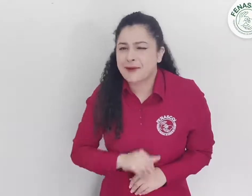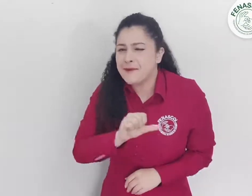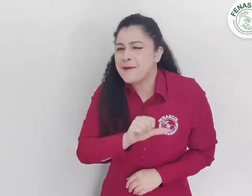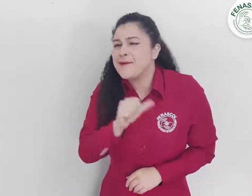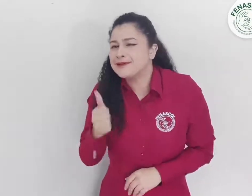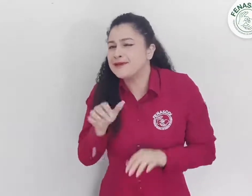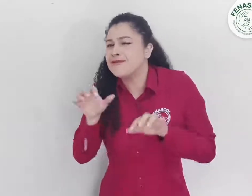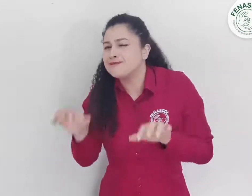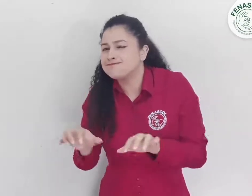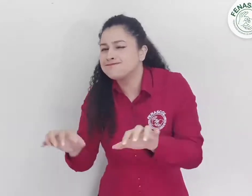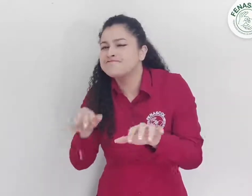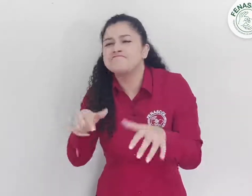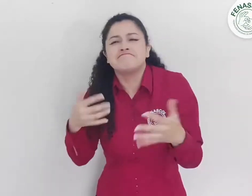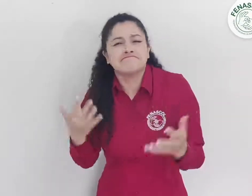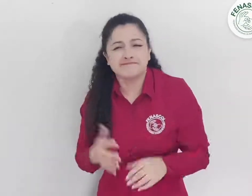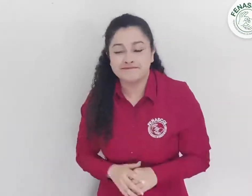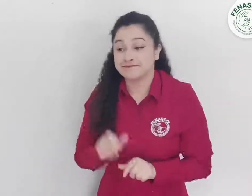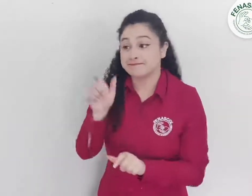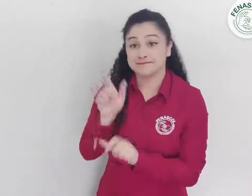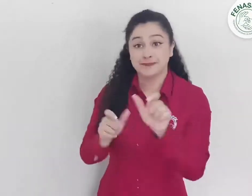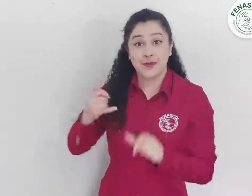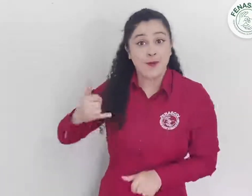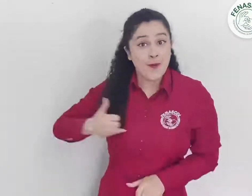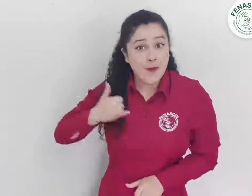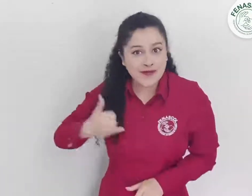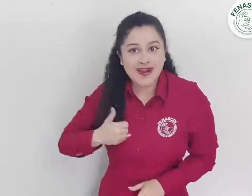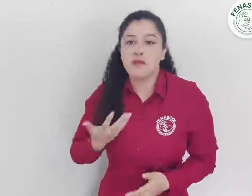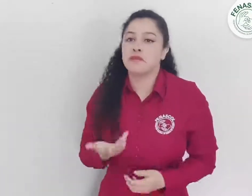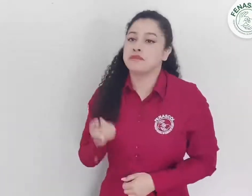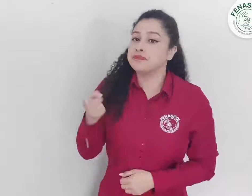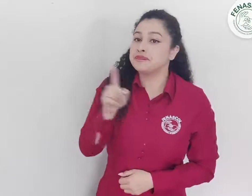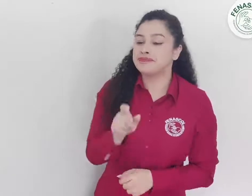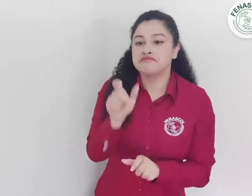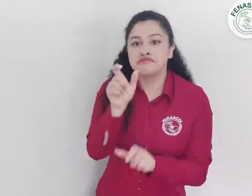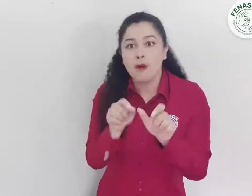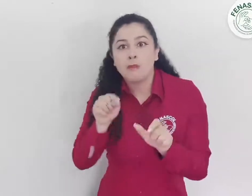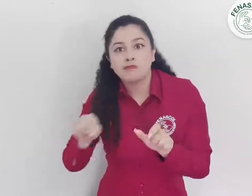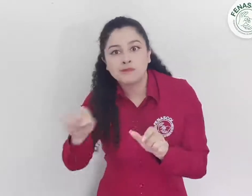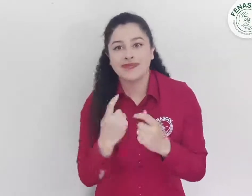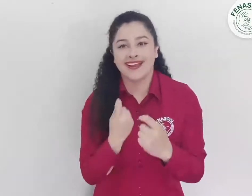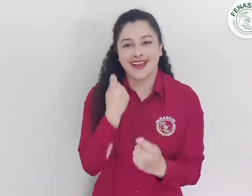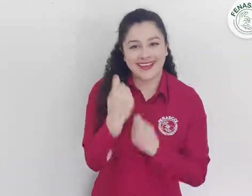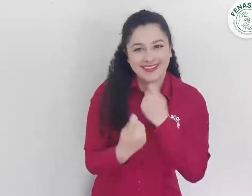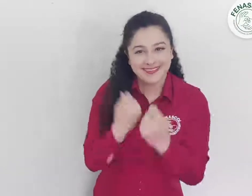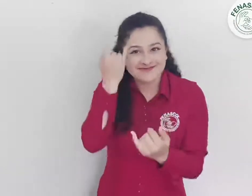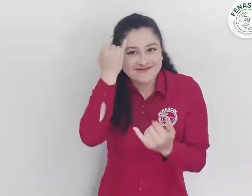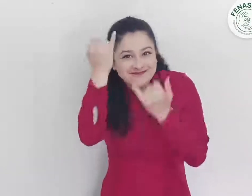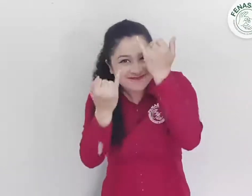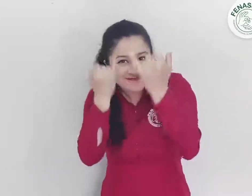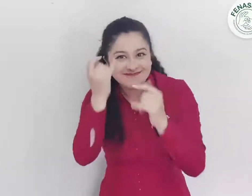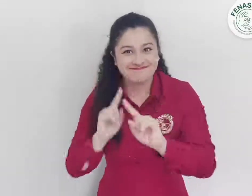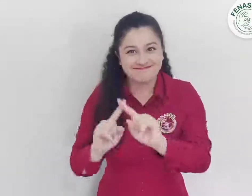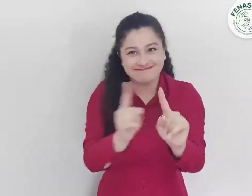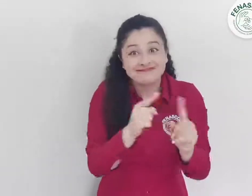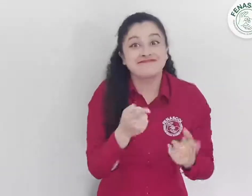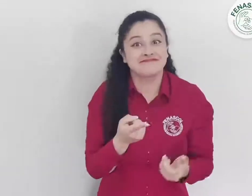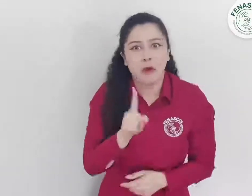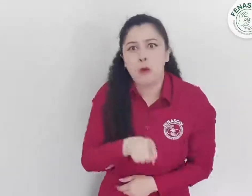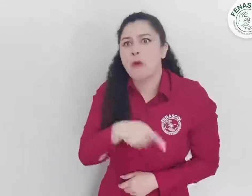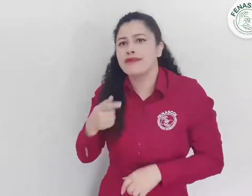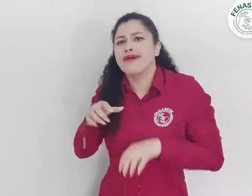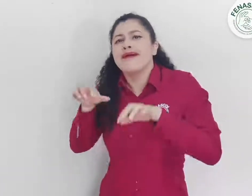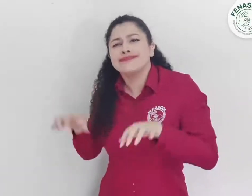esos no serán los únicos temas también habrá actividades enfocados en la juventud en emprendimiento